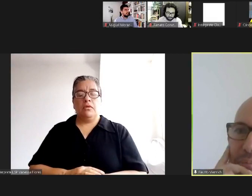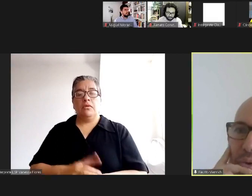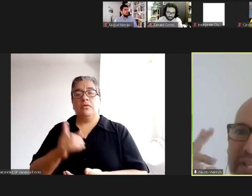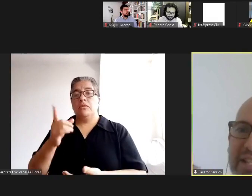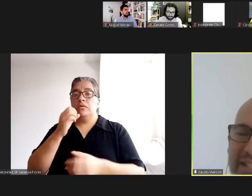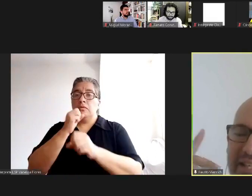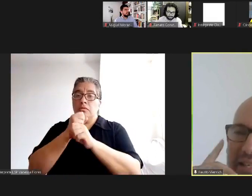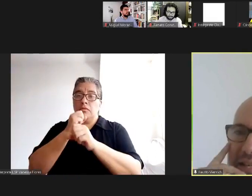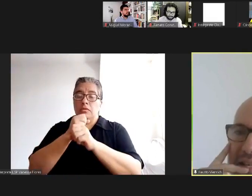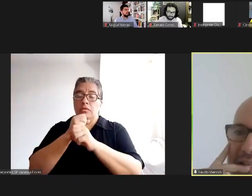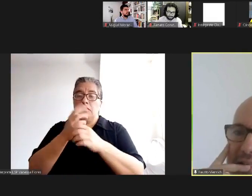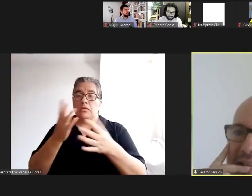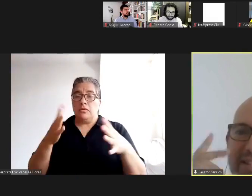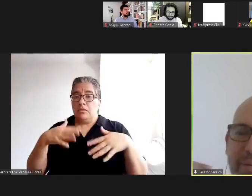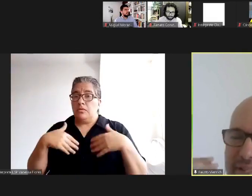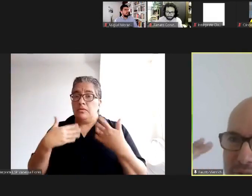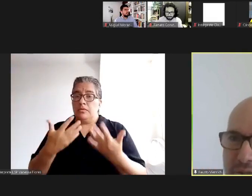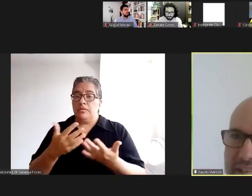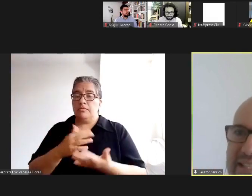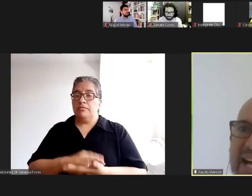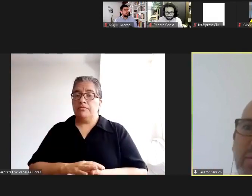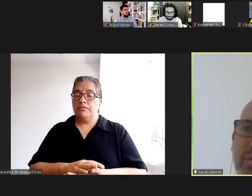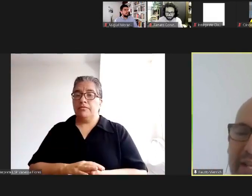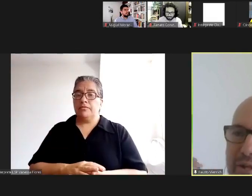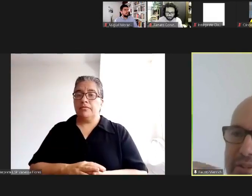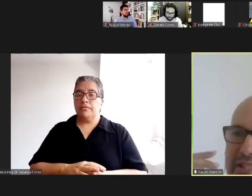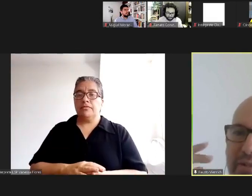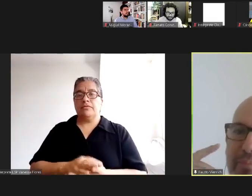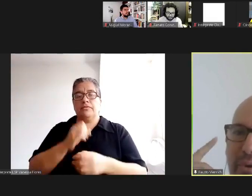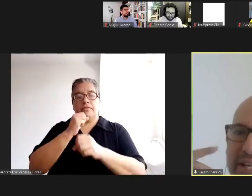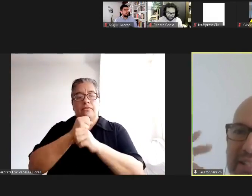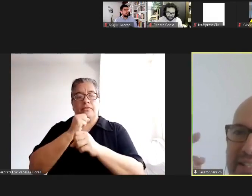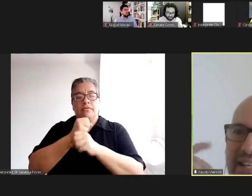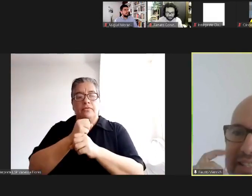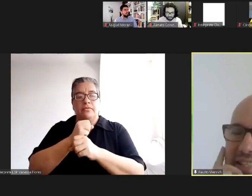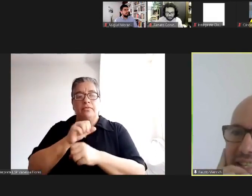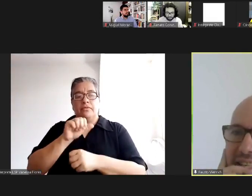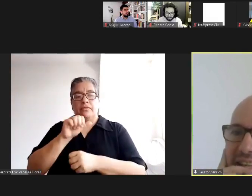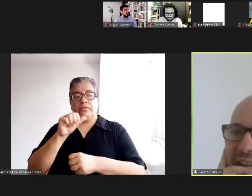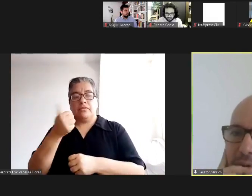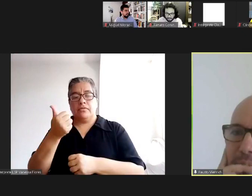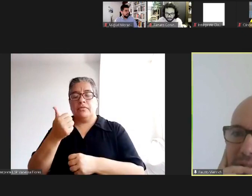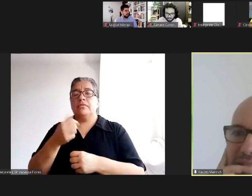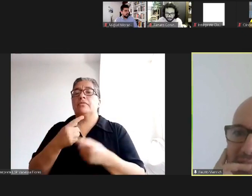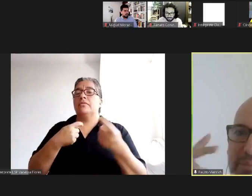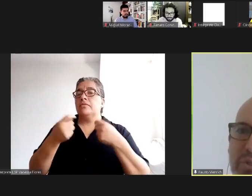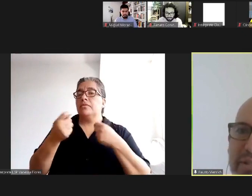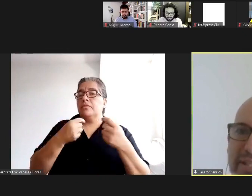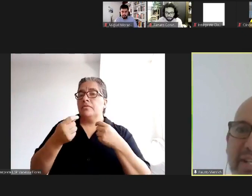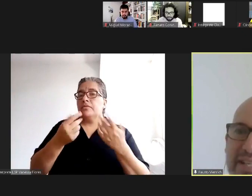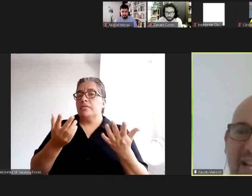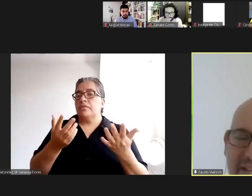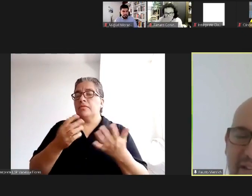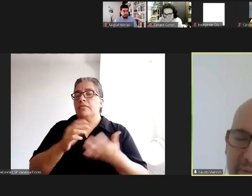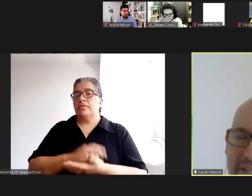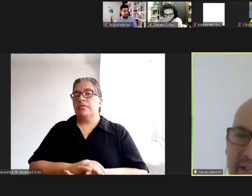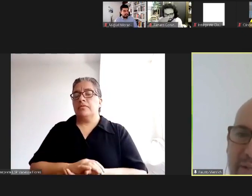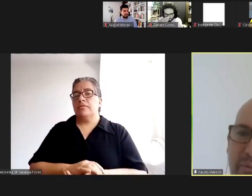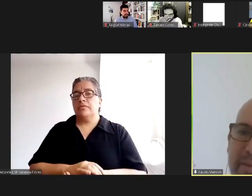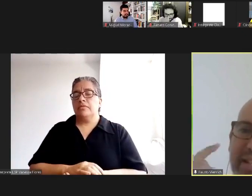a que pudiesen, a través de otros tratados, otras negociaciones, poder extenderse algunas posibles excepciones y las